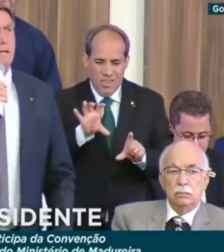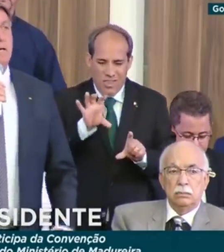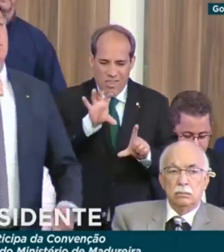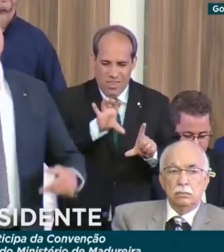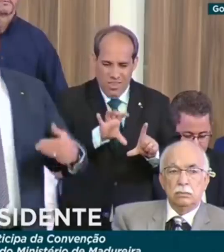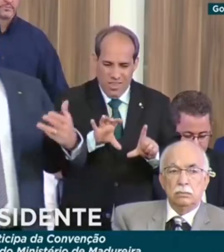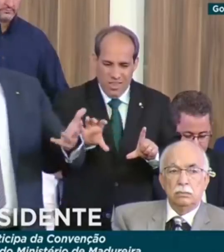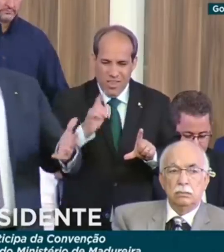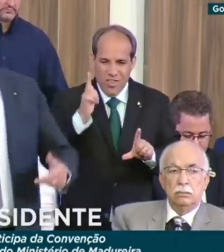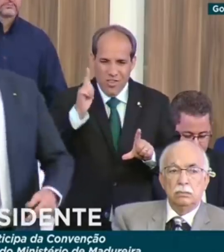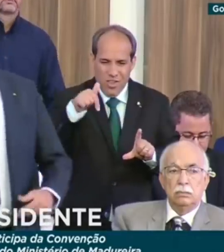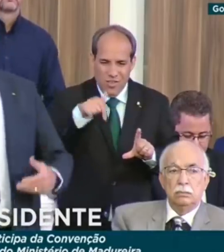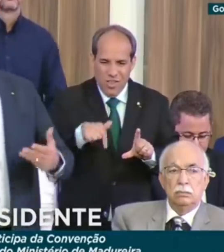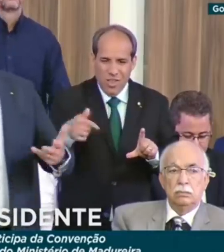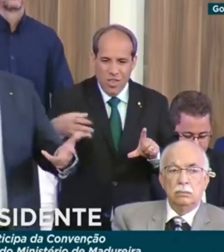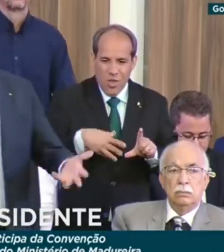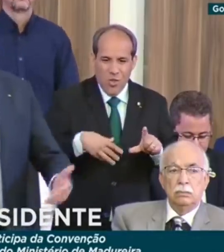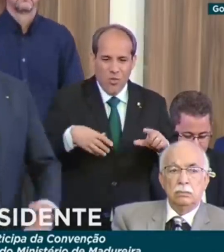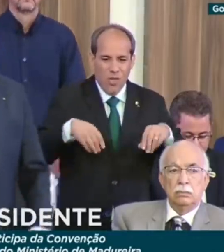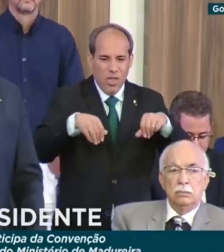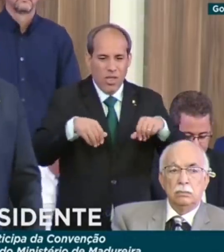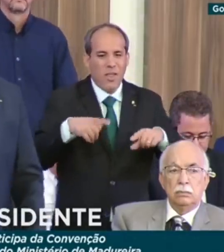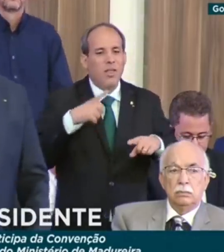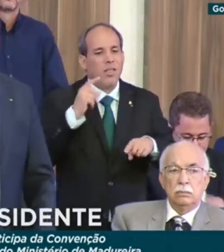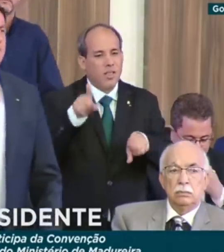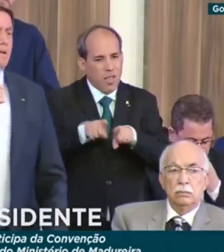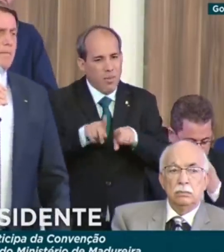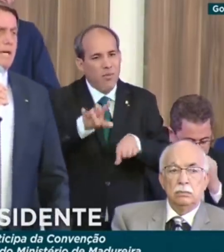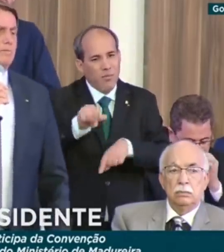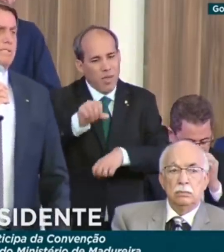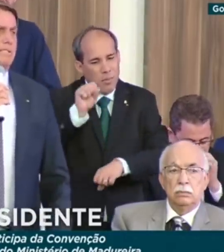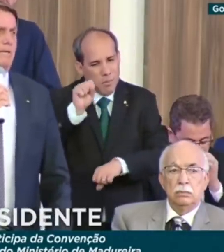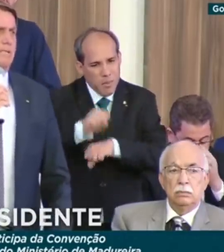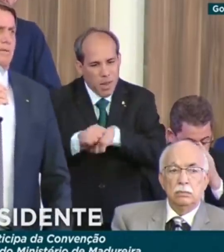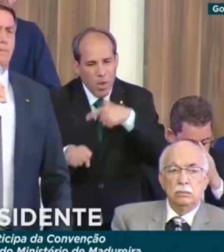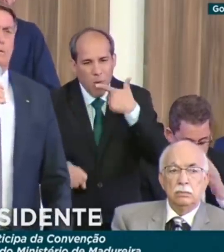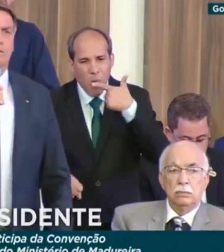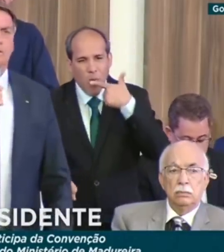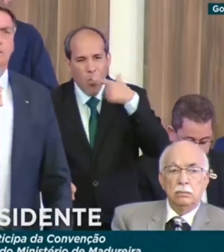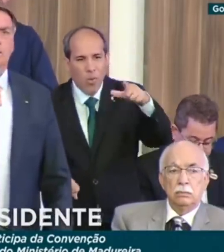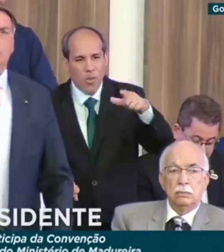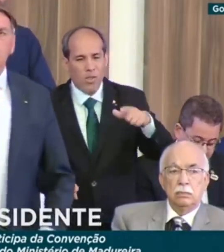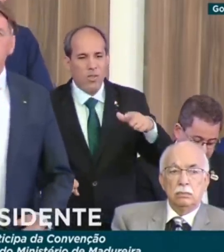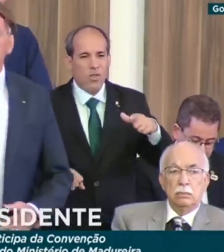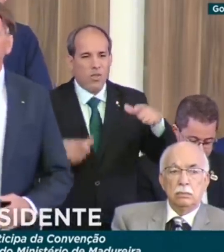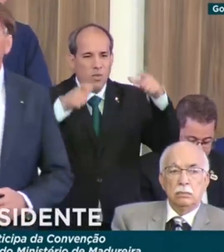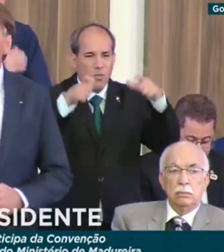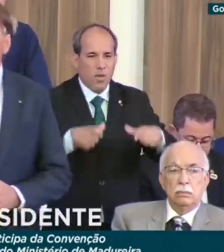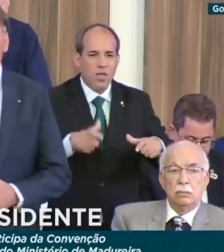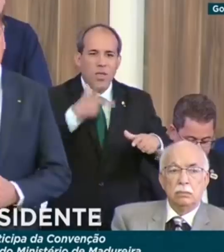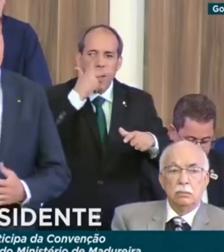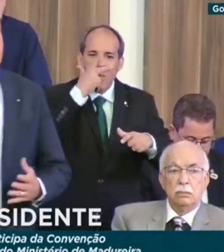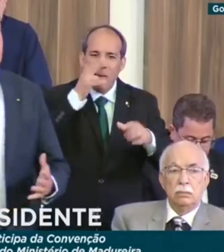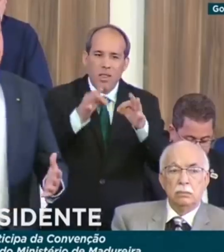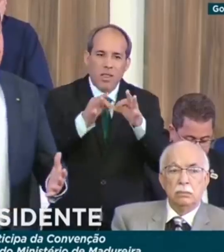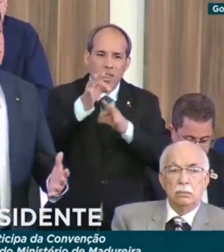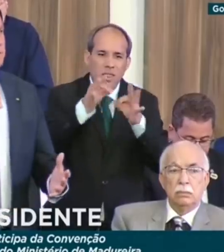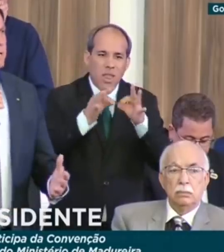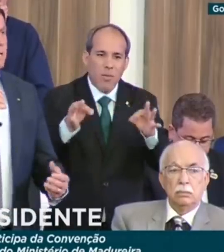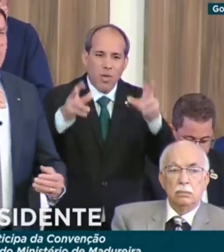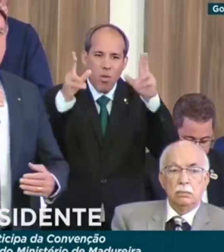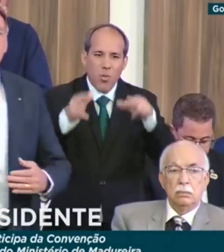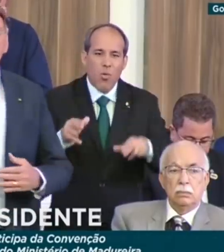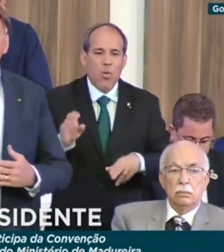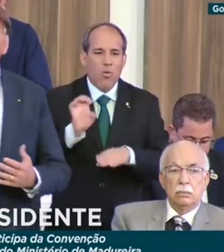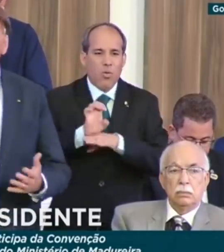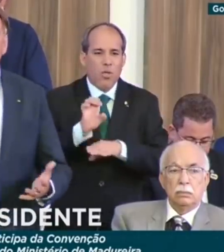áreas, nós anulamos uma outra área tamanho do estado de São Paulo. Ou seja, acabou nossa